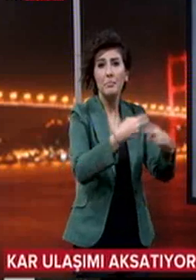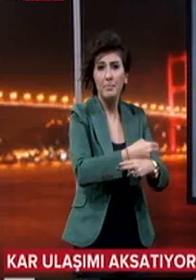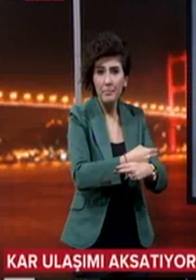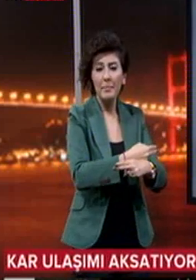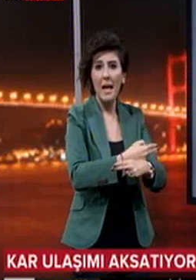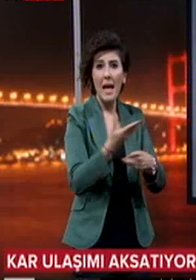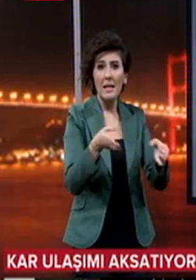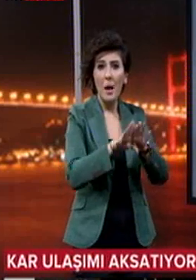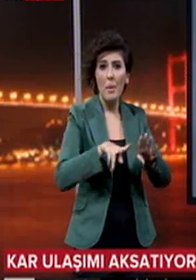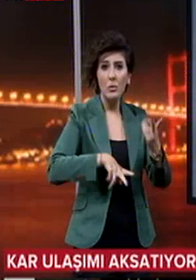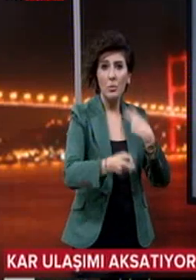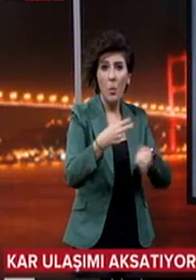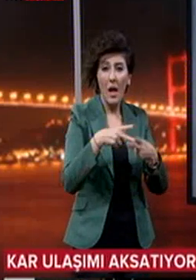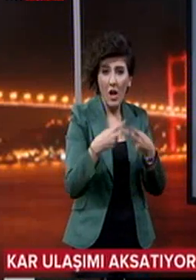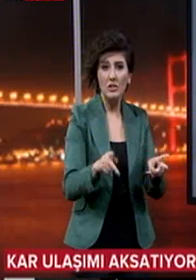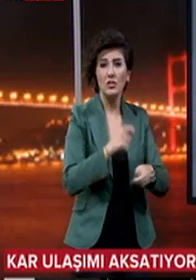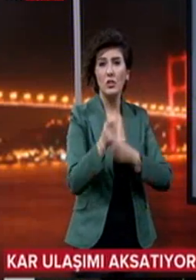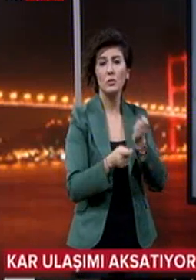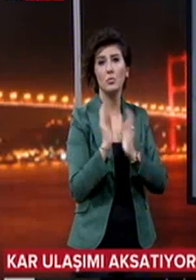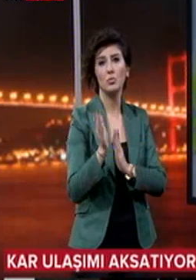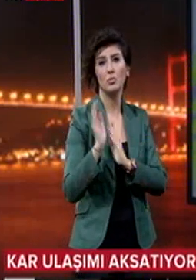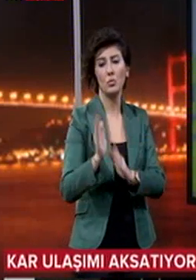olan yolları açmak için çalışmalar sürüyor.